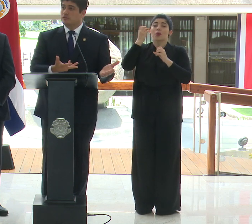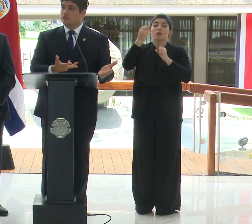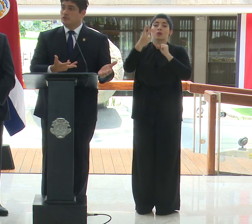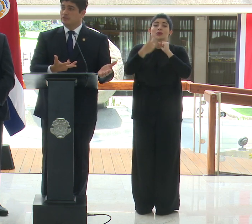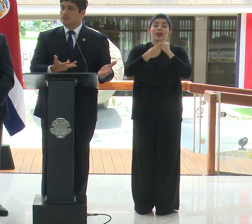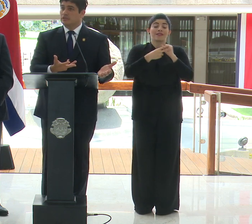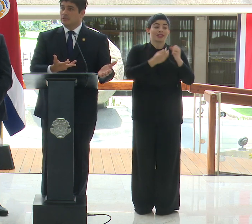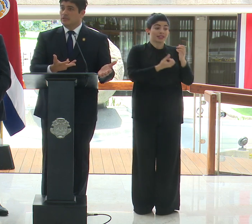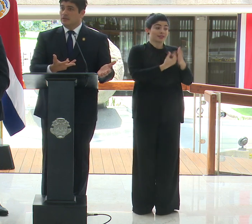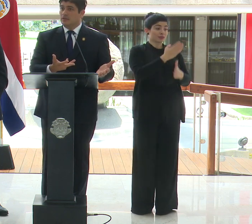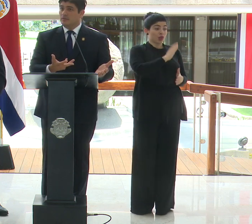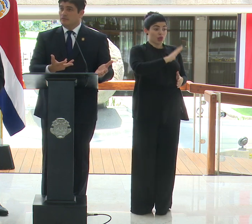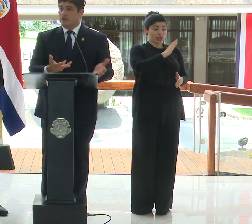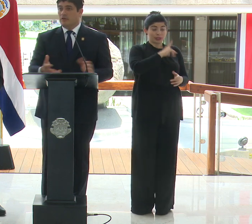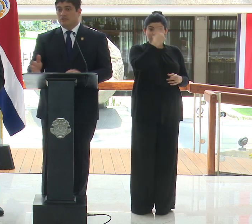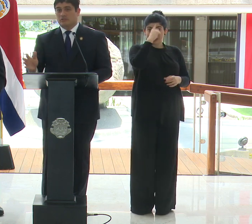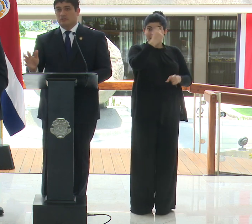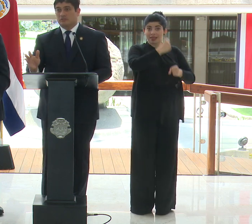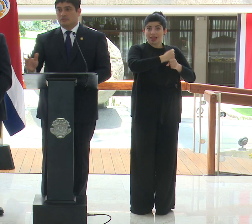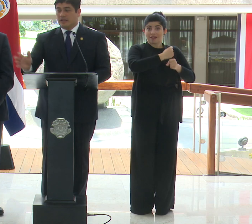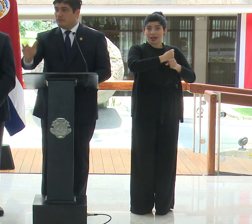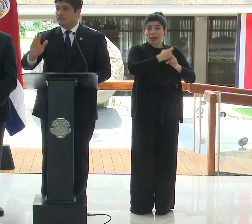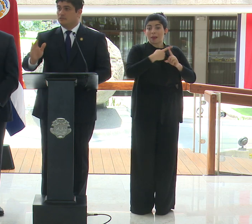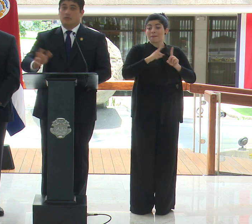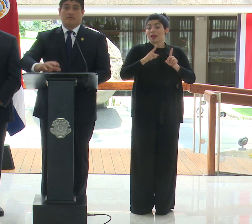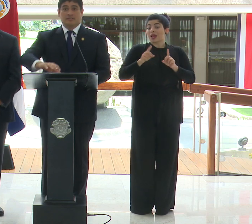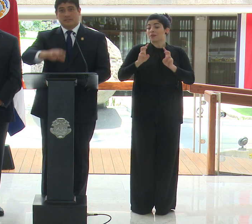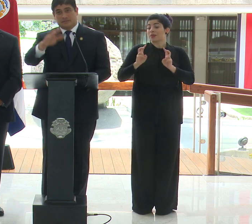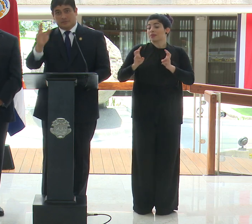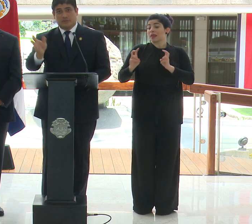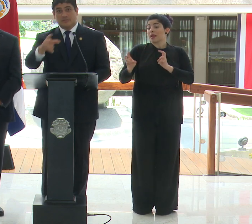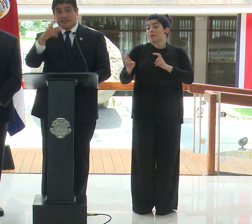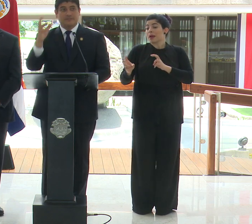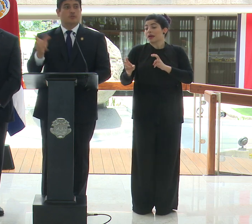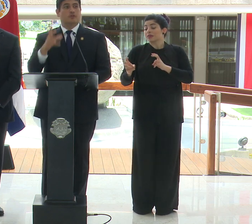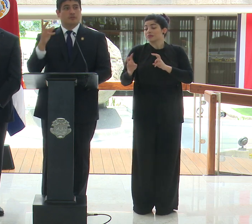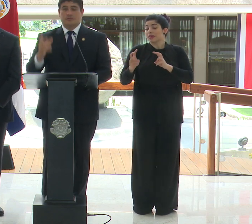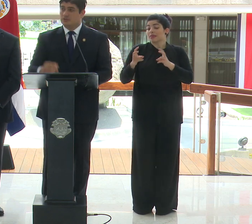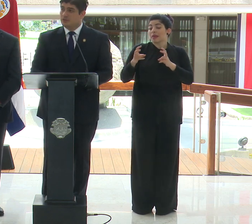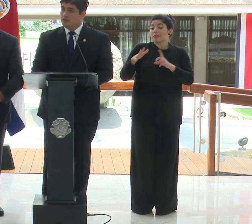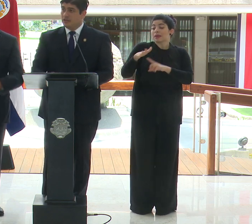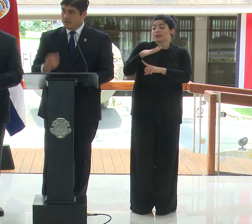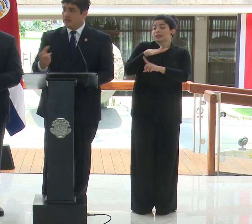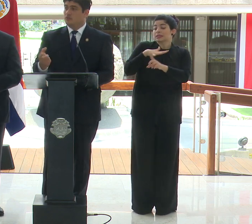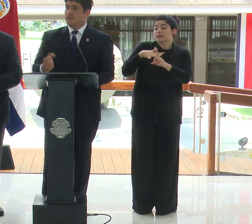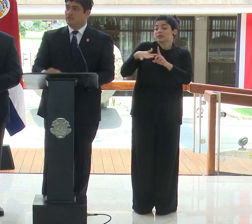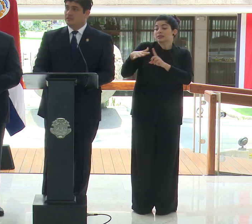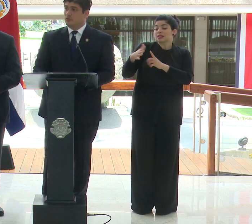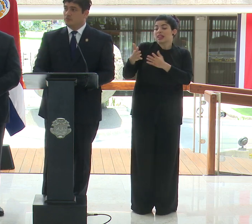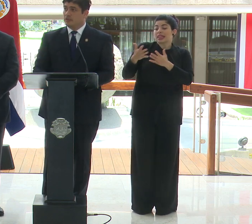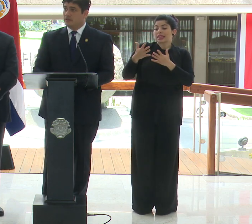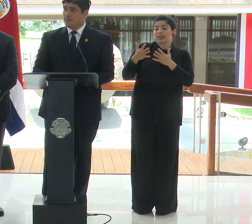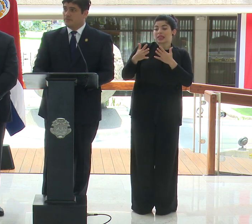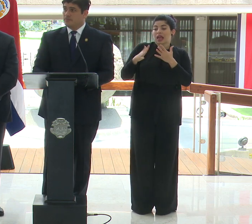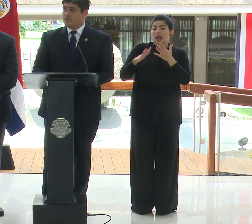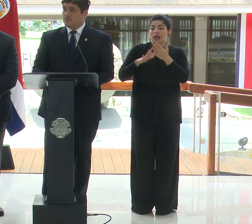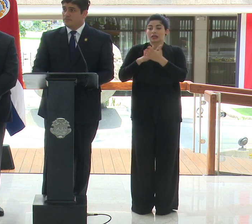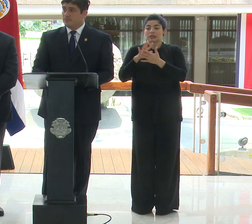tenemos condiciones, pero estos temas, o a veces los temas del entorno, generan alguna